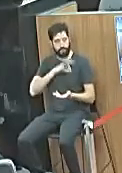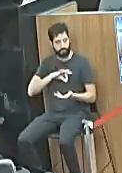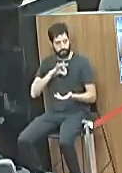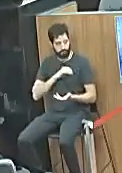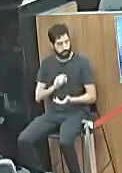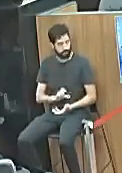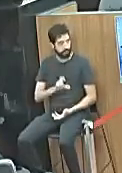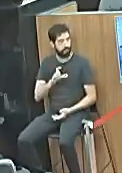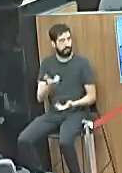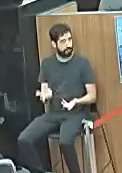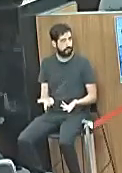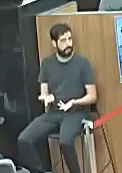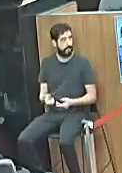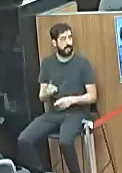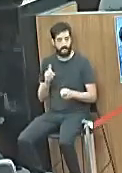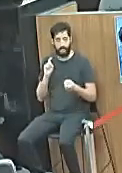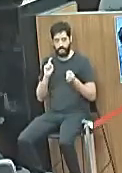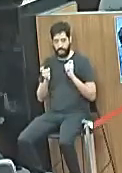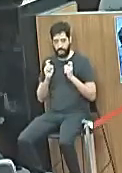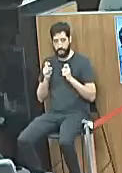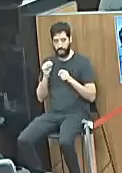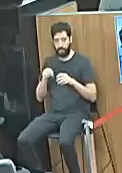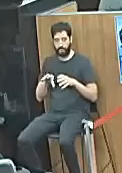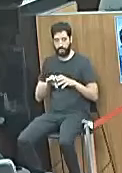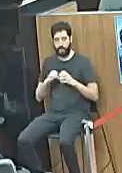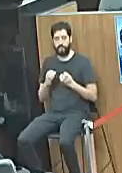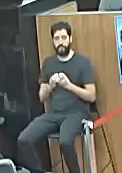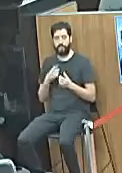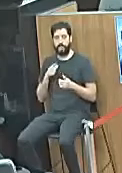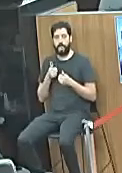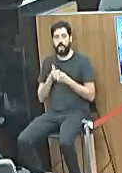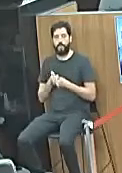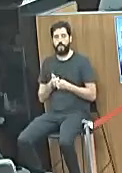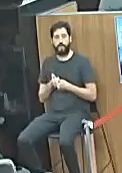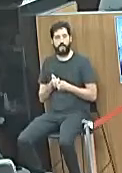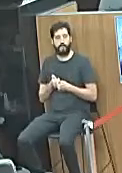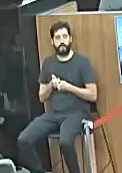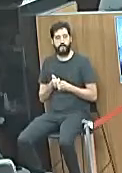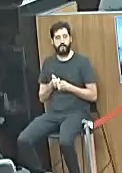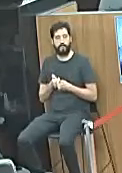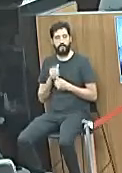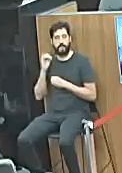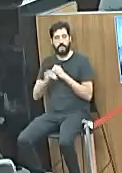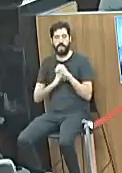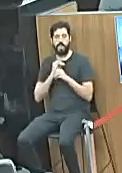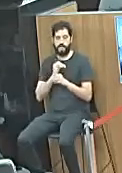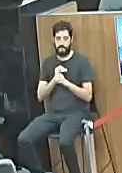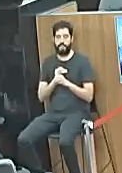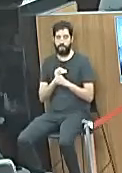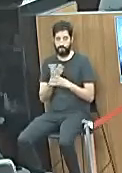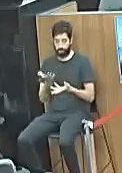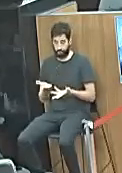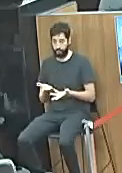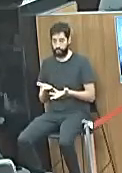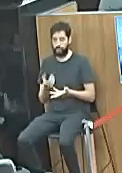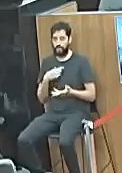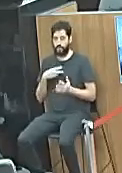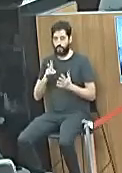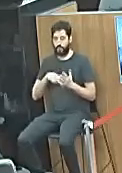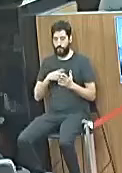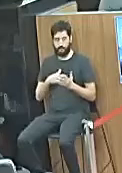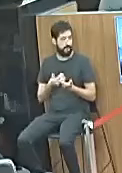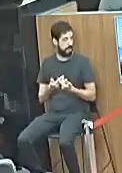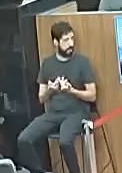a reunião da comissão ela está sendo acompanhada também online e eu enquanto isso as pessoas eu vou ler